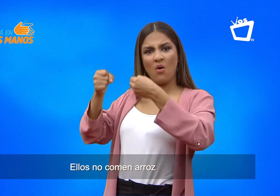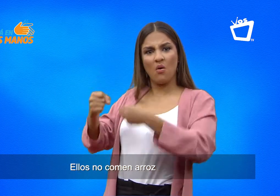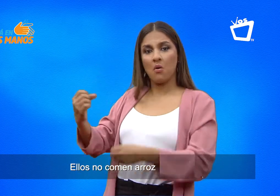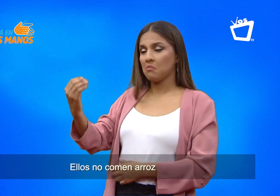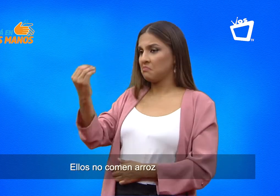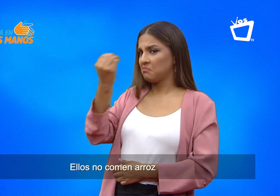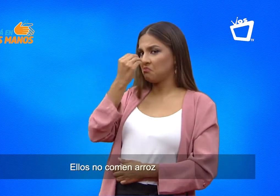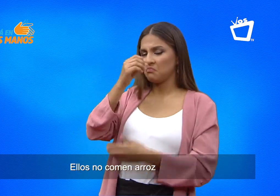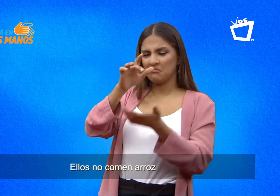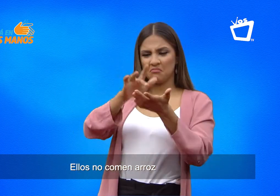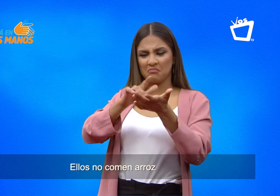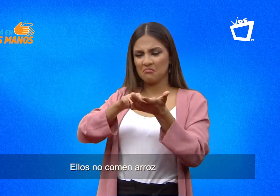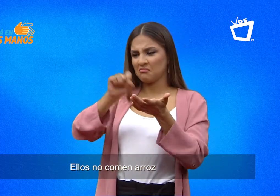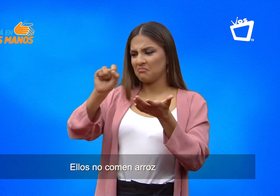Ellos no comen arroz.